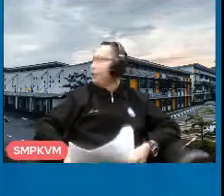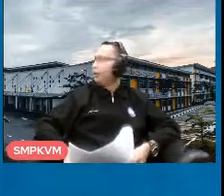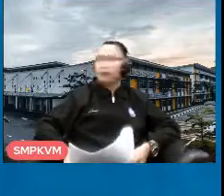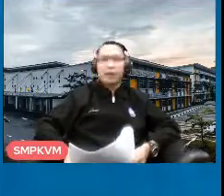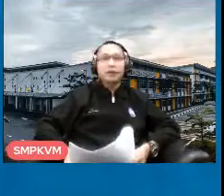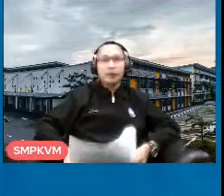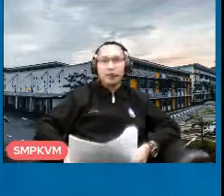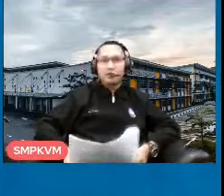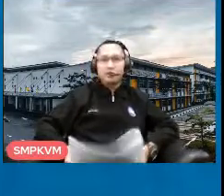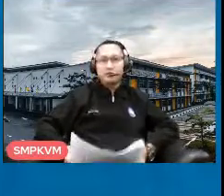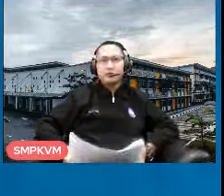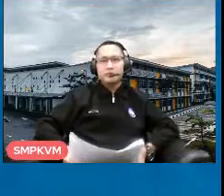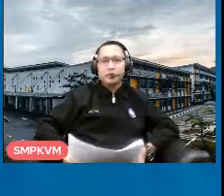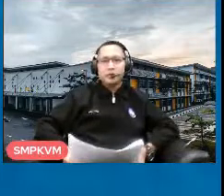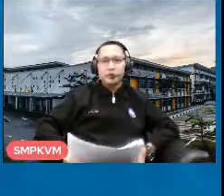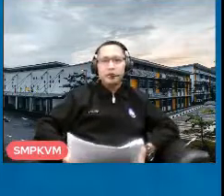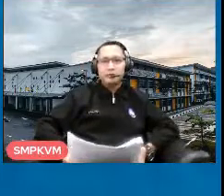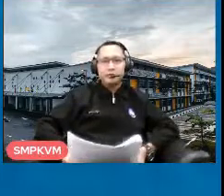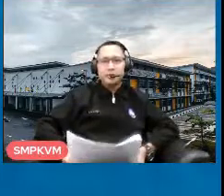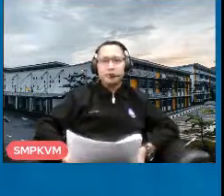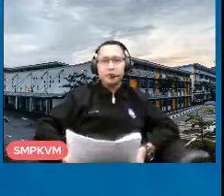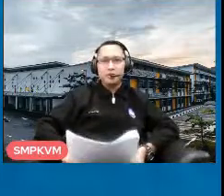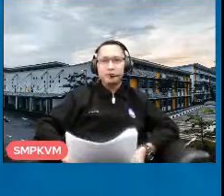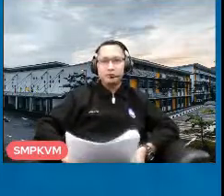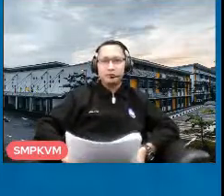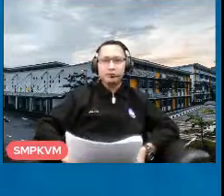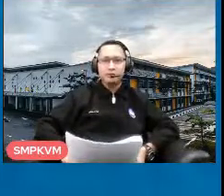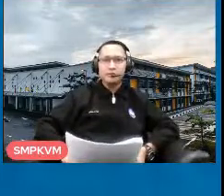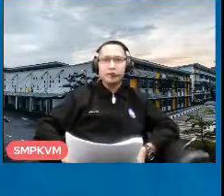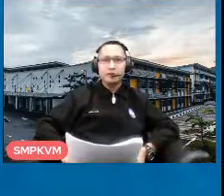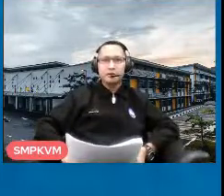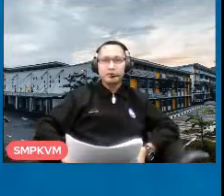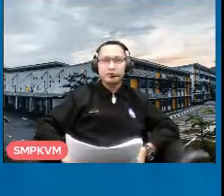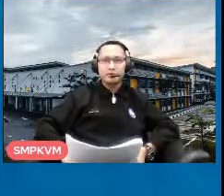baik dan tegas Oke seterusnya